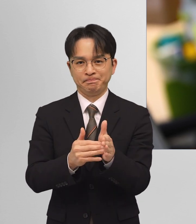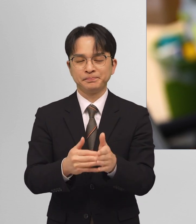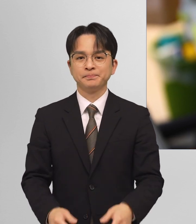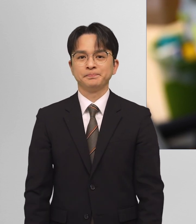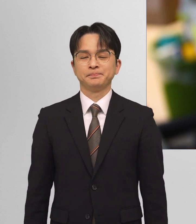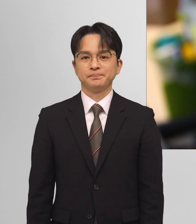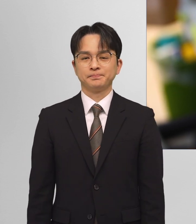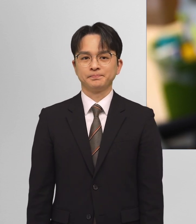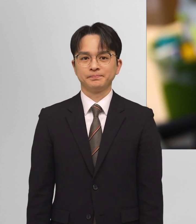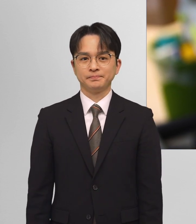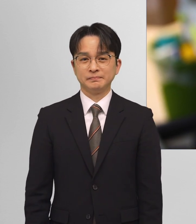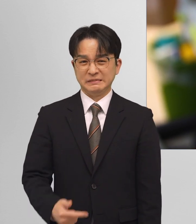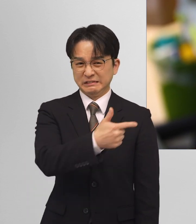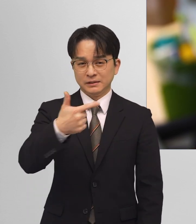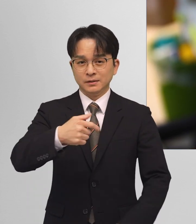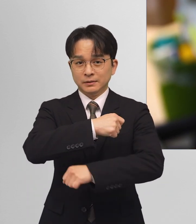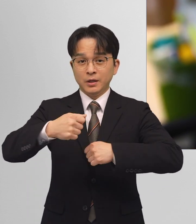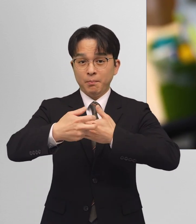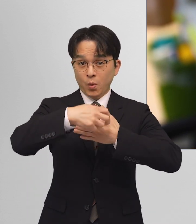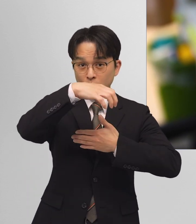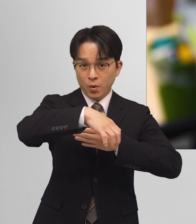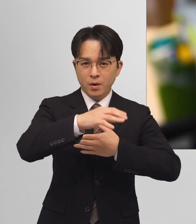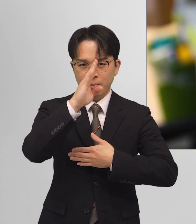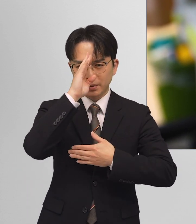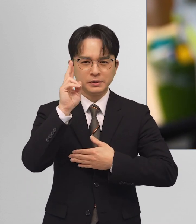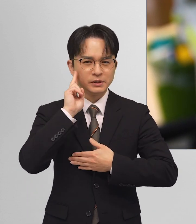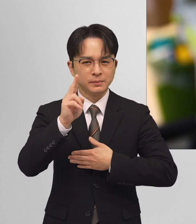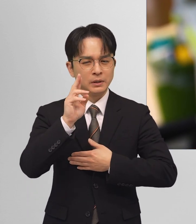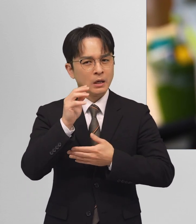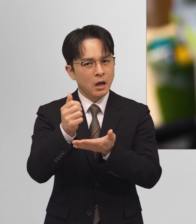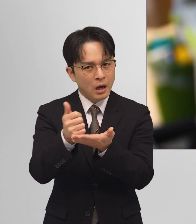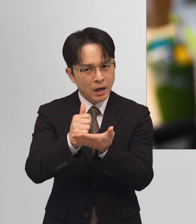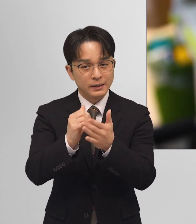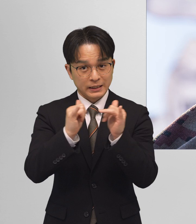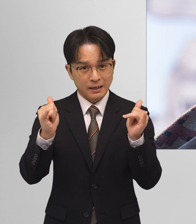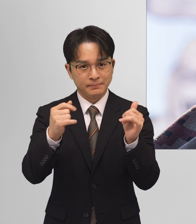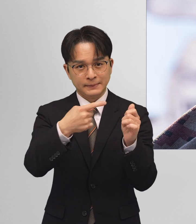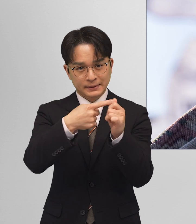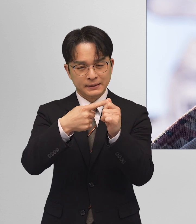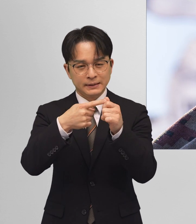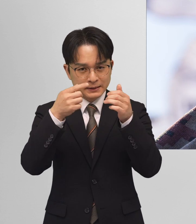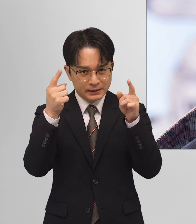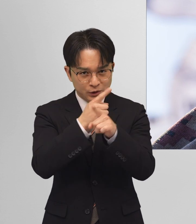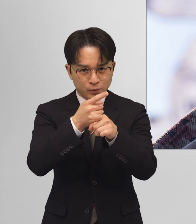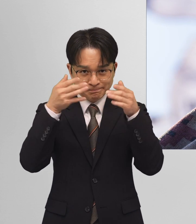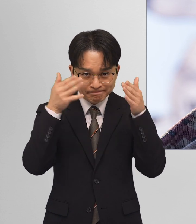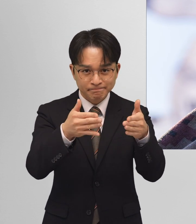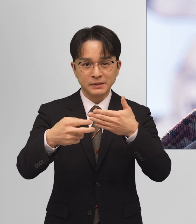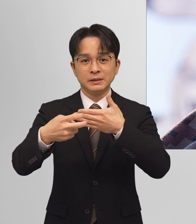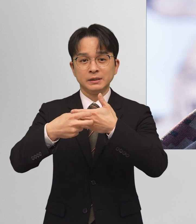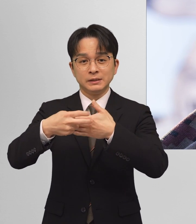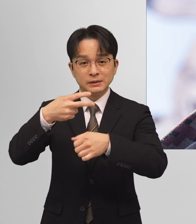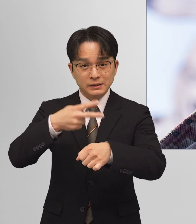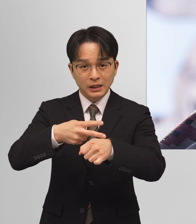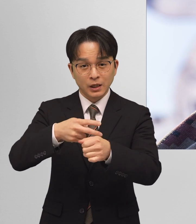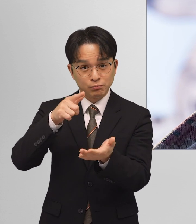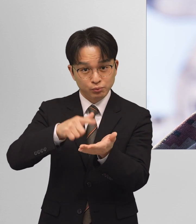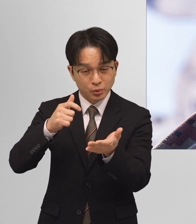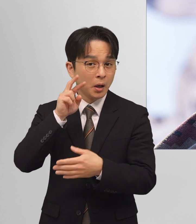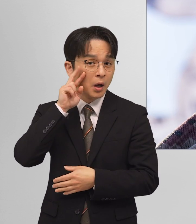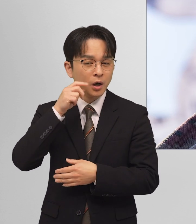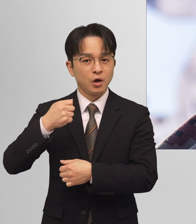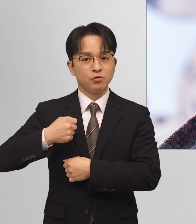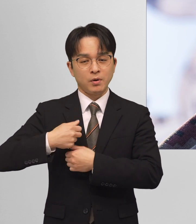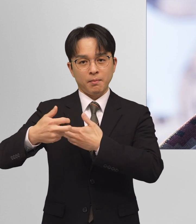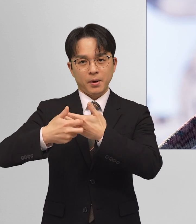상급병원은 입원 중증 진료를 중심으로 핵심적인 진료 기능을 유지하고 필요한 경우에는 분병원을 개방하고